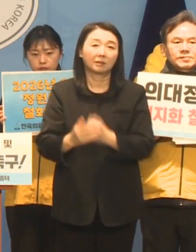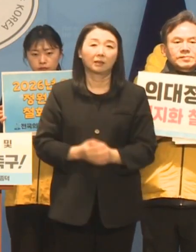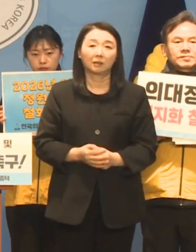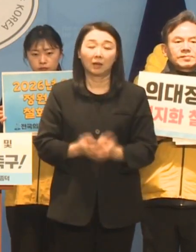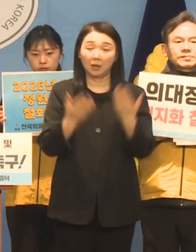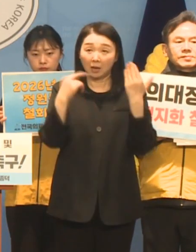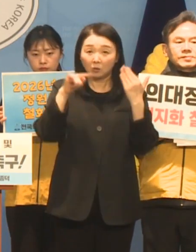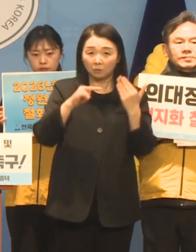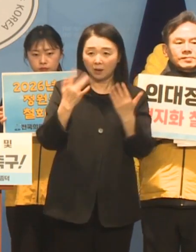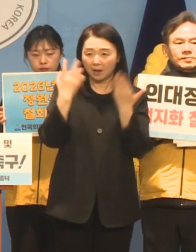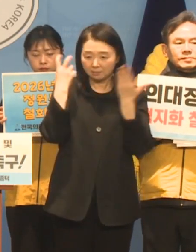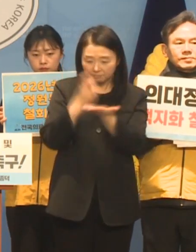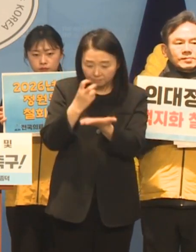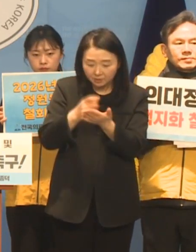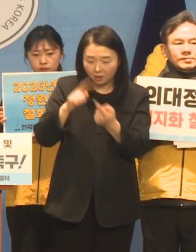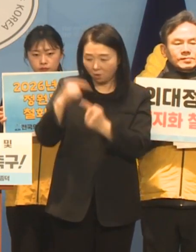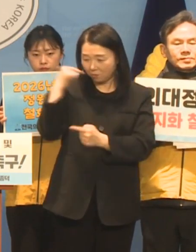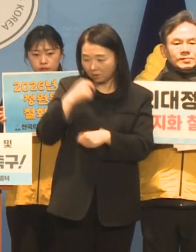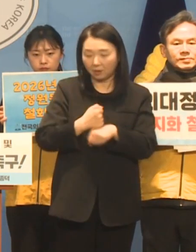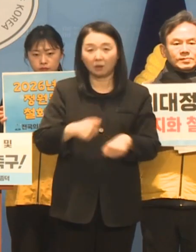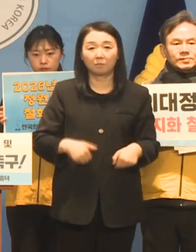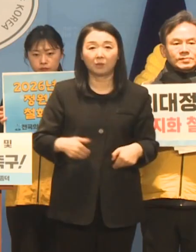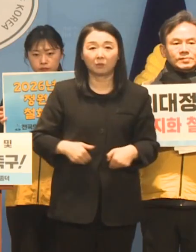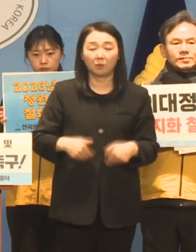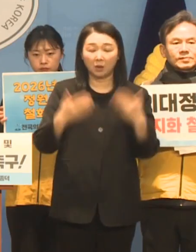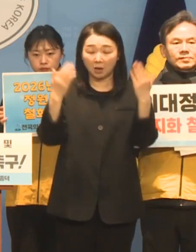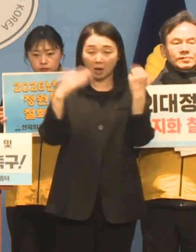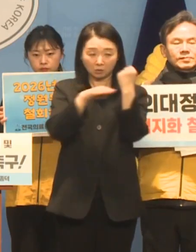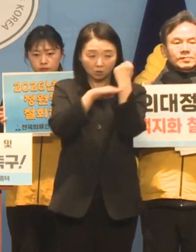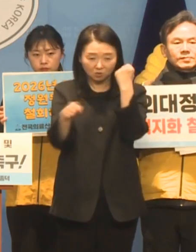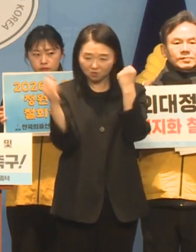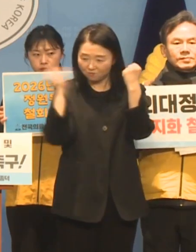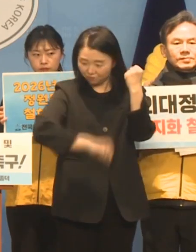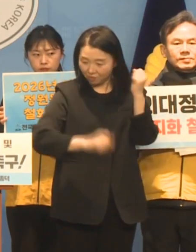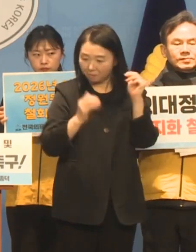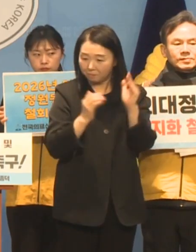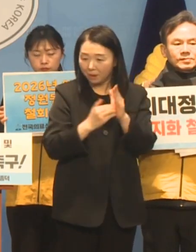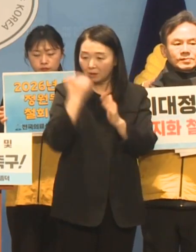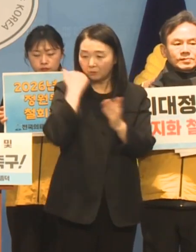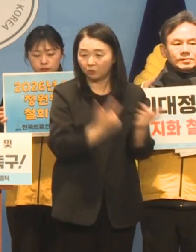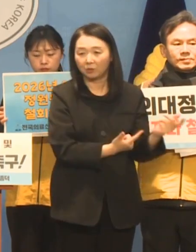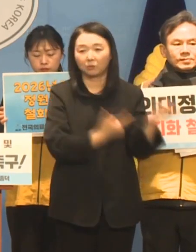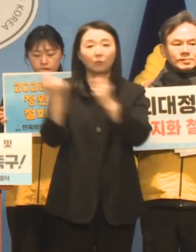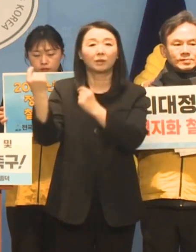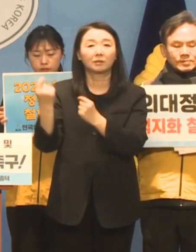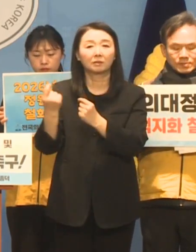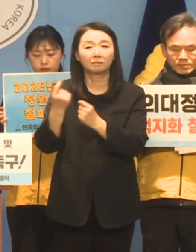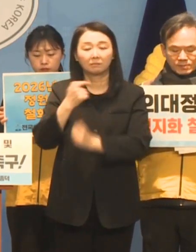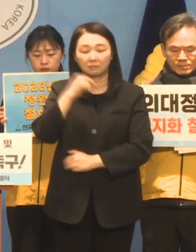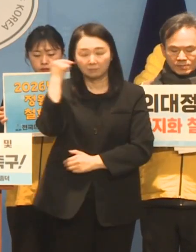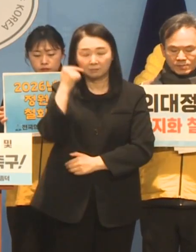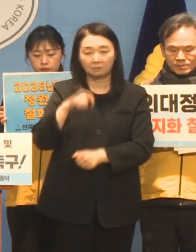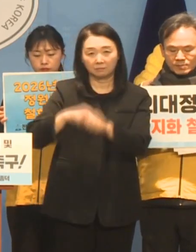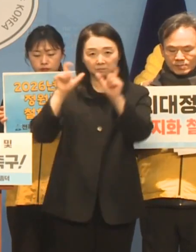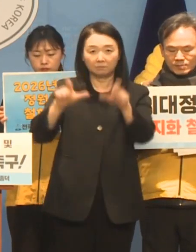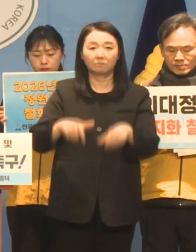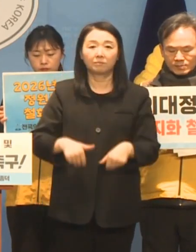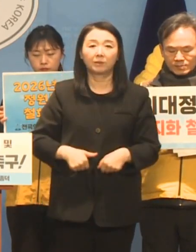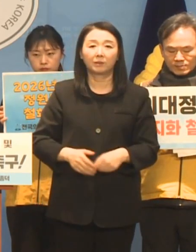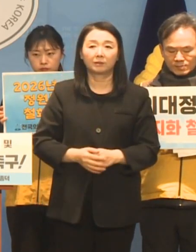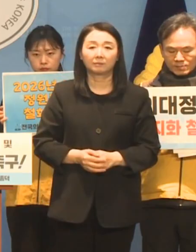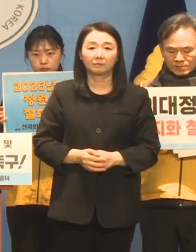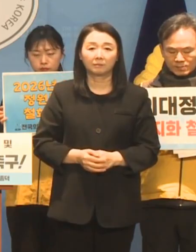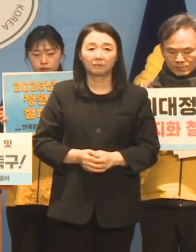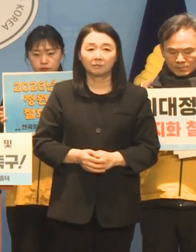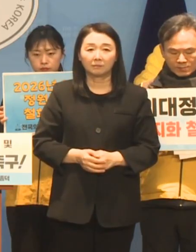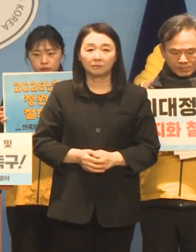원칙대로 엄격하게 적용해야 하고 학사기준 위반에 대해서는 누구나 예외 없이 엄정한 조치가 필요합니다.